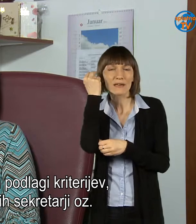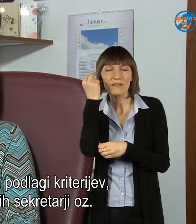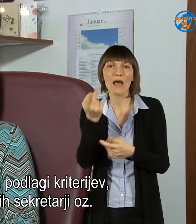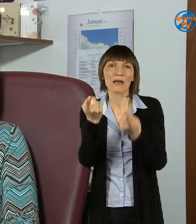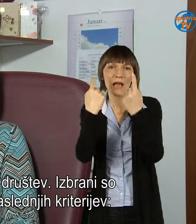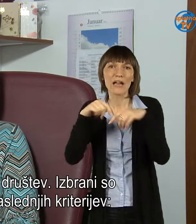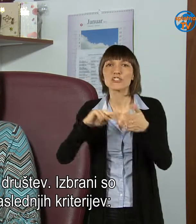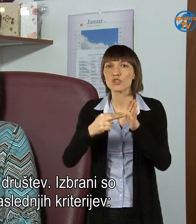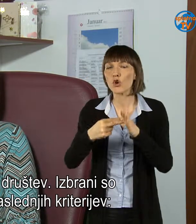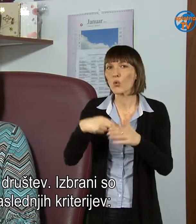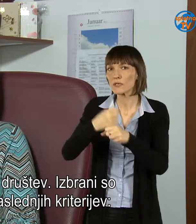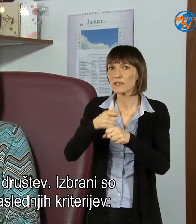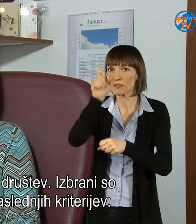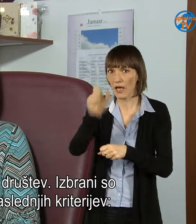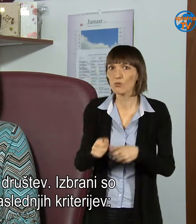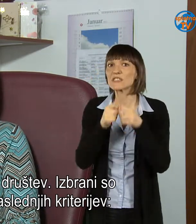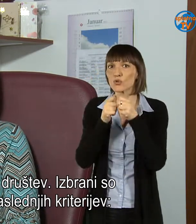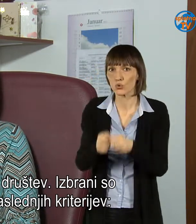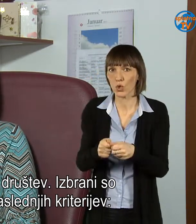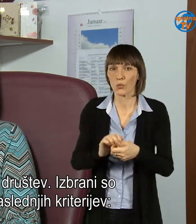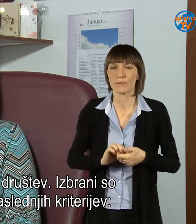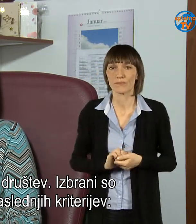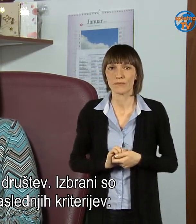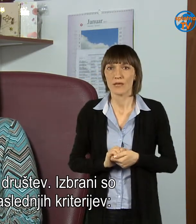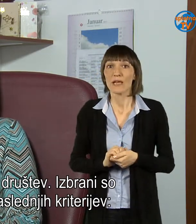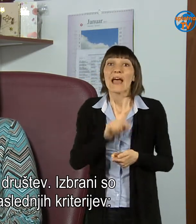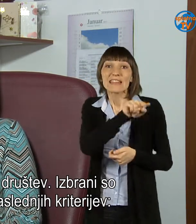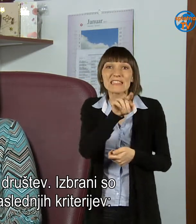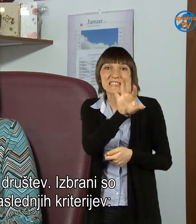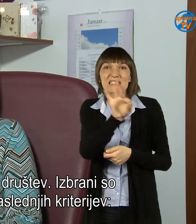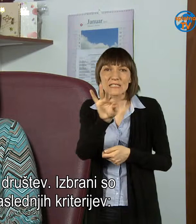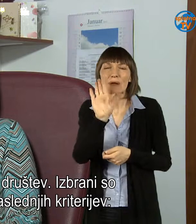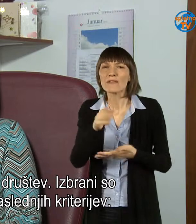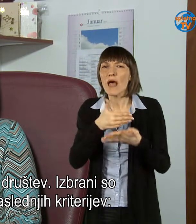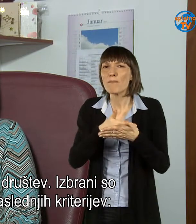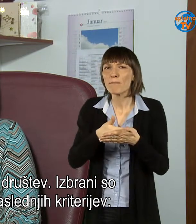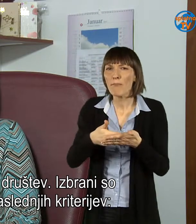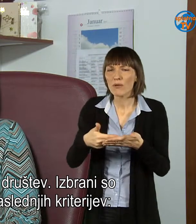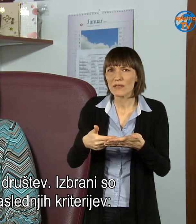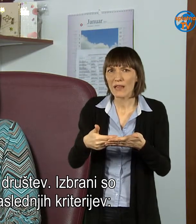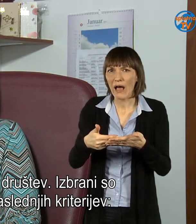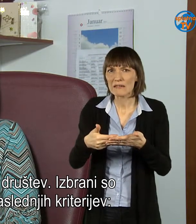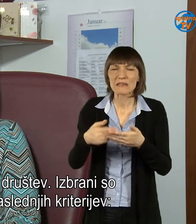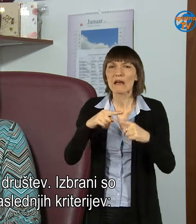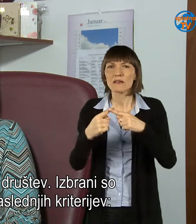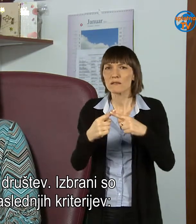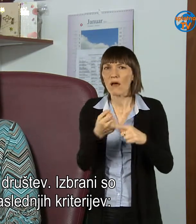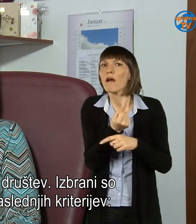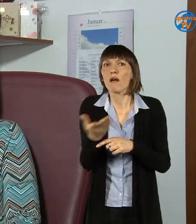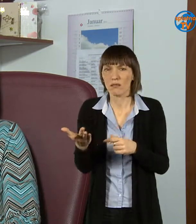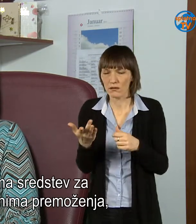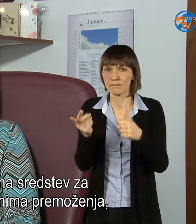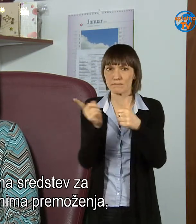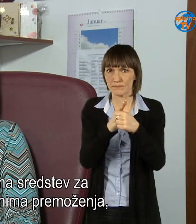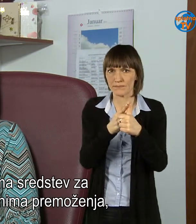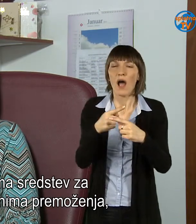sekretarji oziroma strokovni delavci društev. Izbrani so bili na podlagi naslednjih kriterijev, in